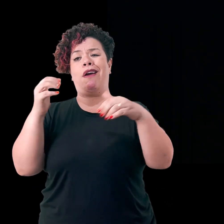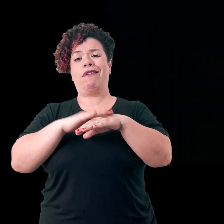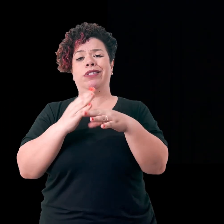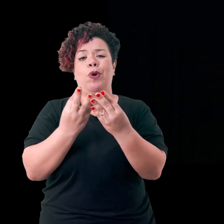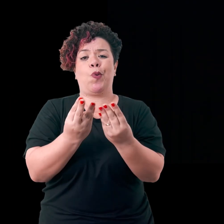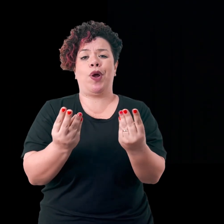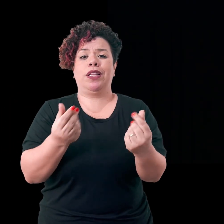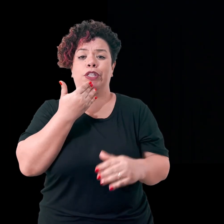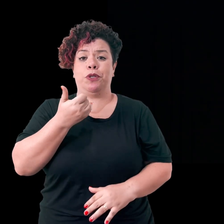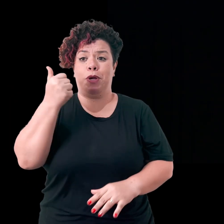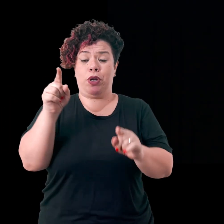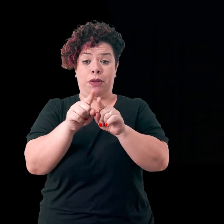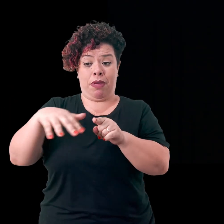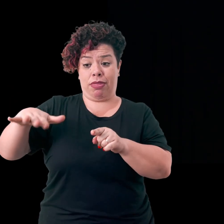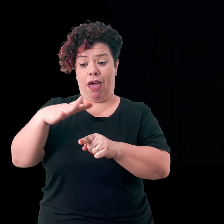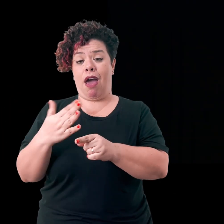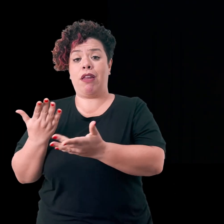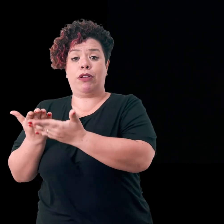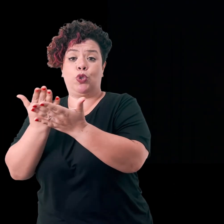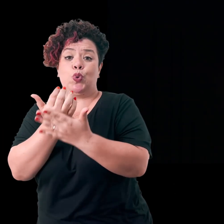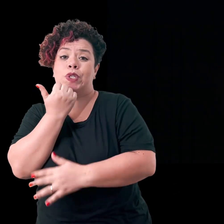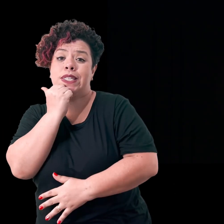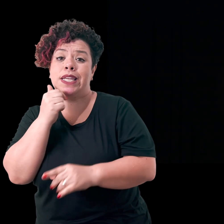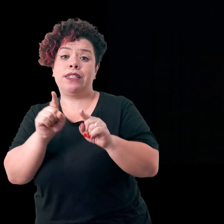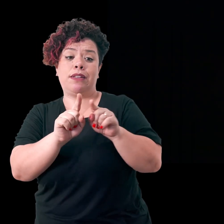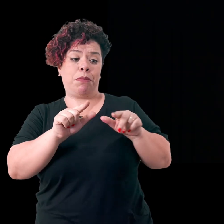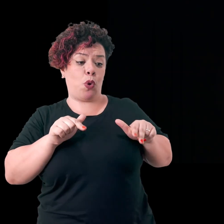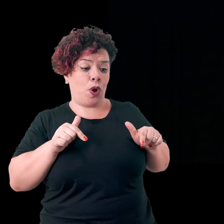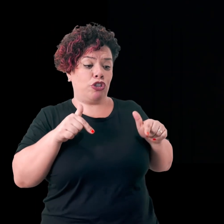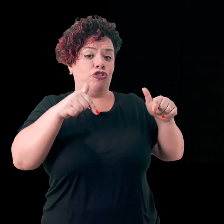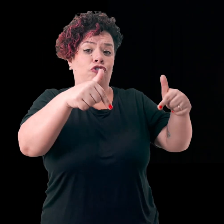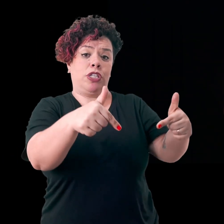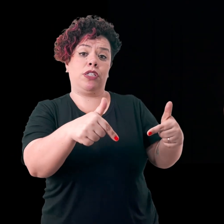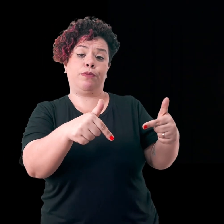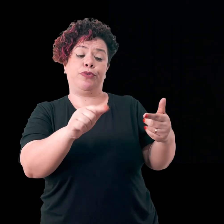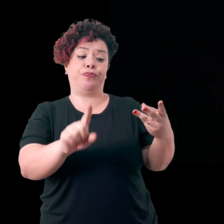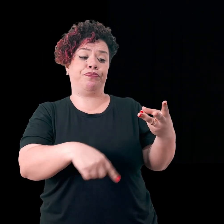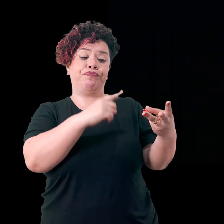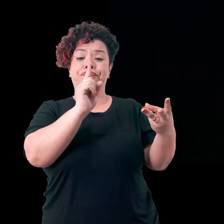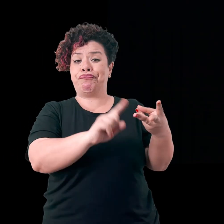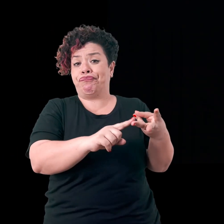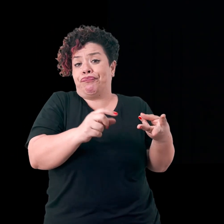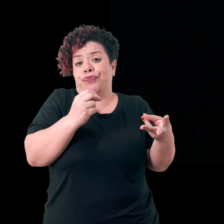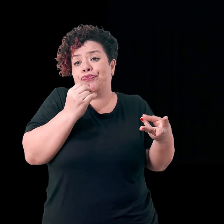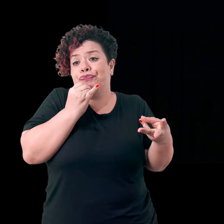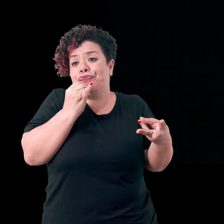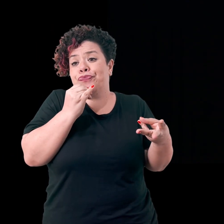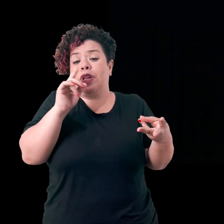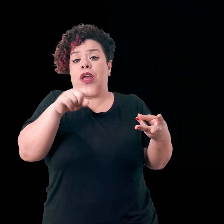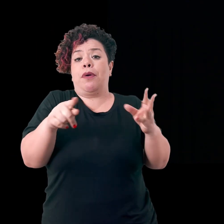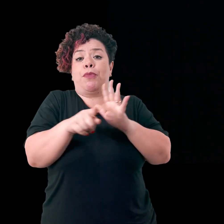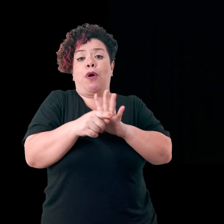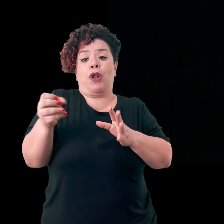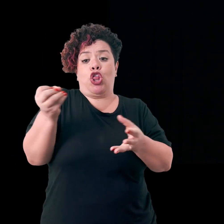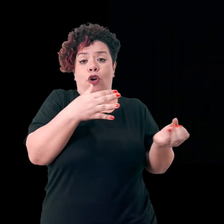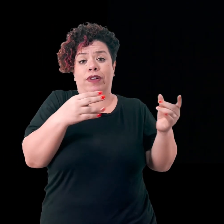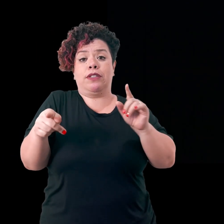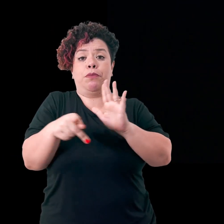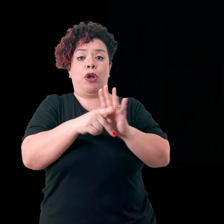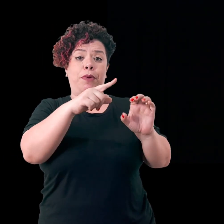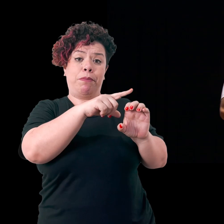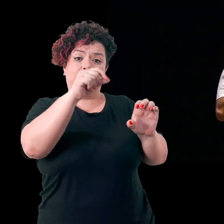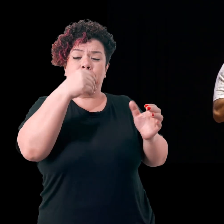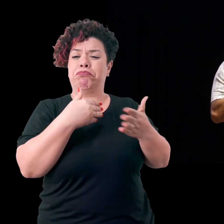está fazendo, seja na ciência, seja no ativismo, seja na inovação e no